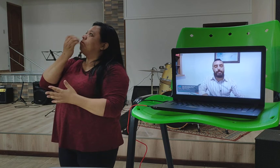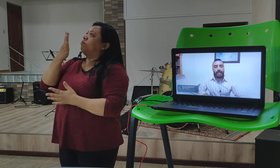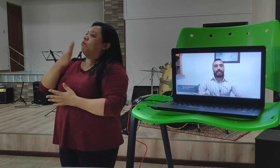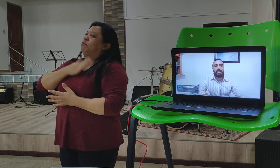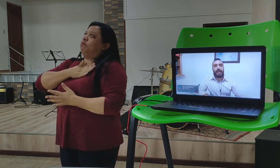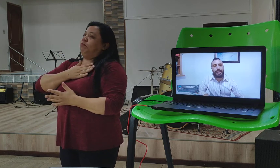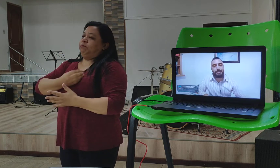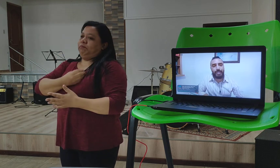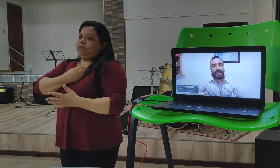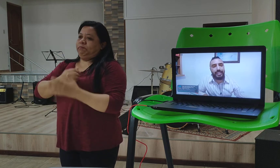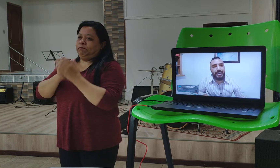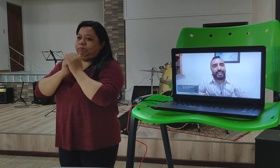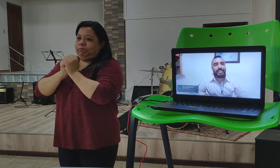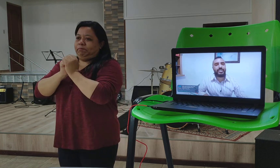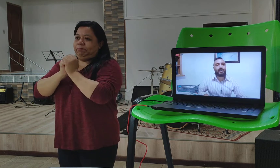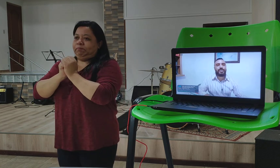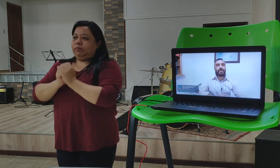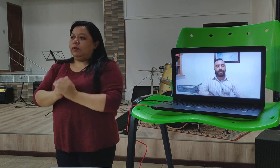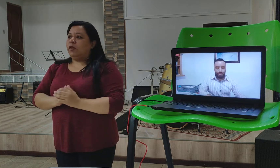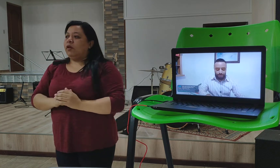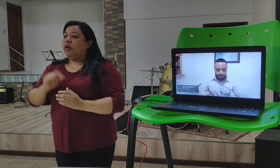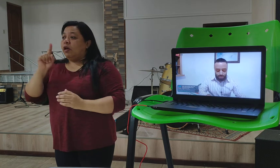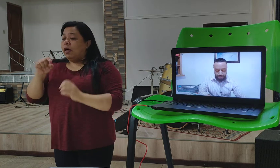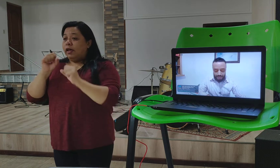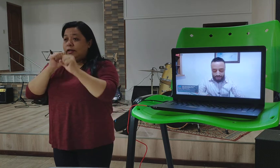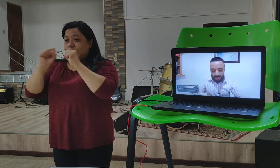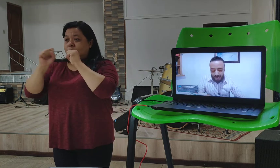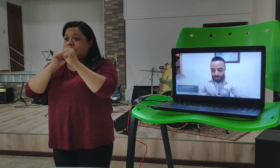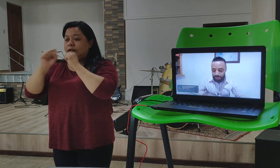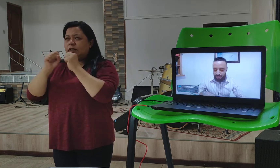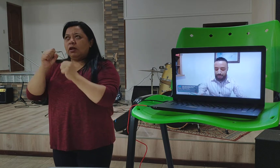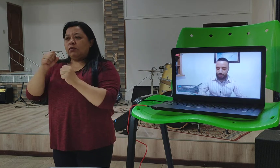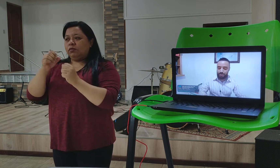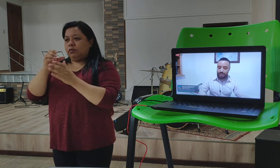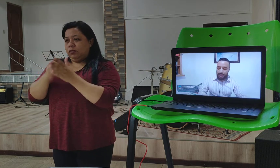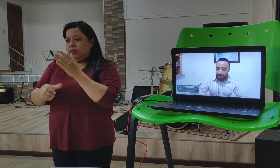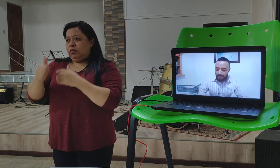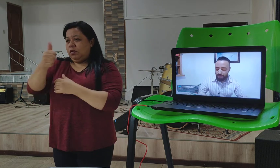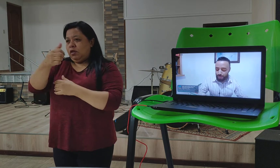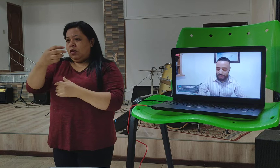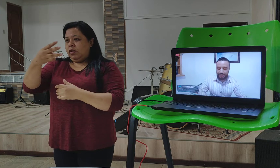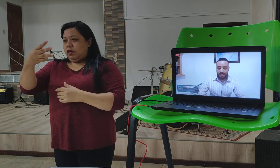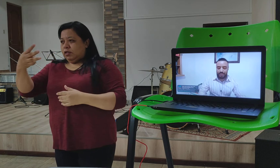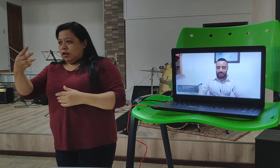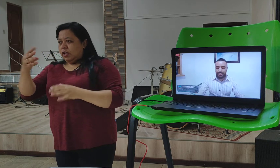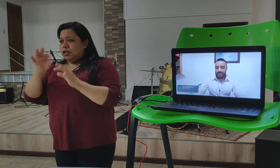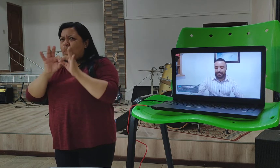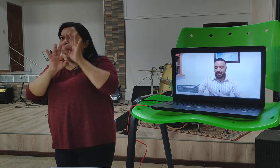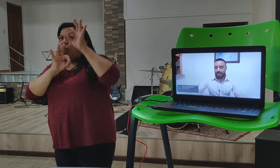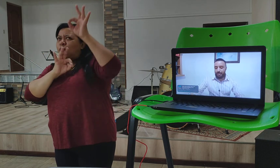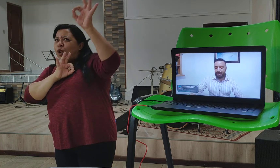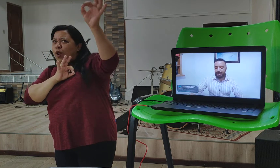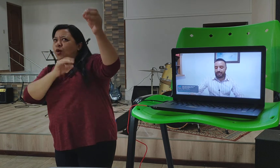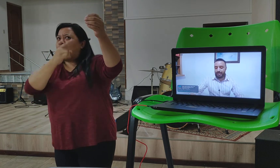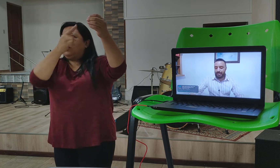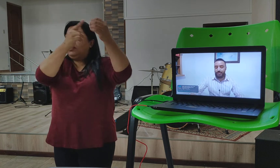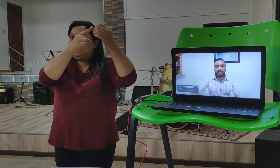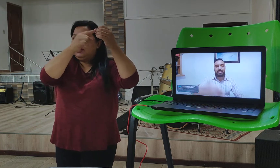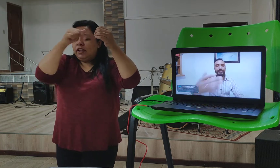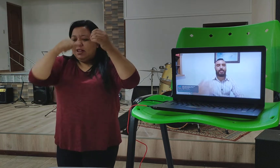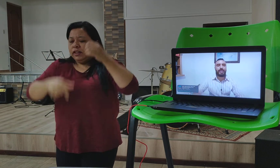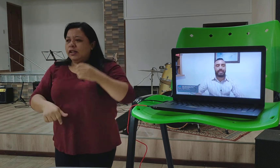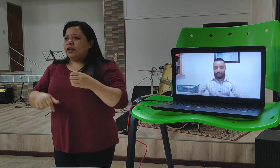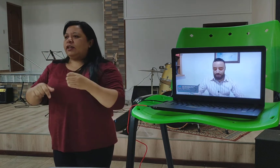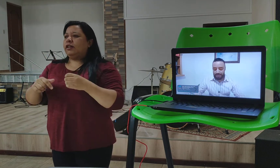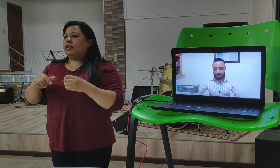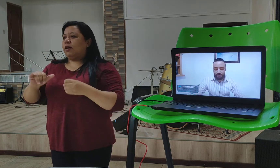muito bem. Amém? Este é o salmo que nós vamos meditar com os irmãos, mesmo distantes aí, mas através